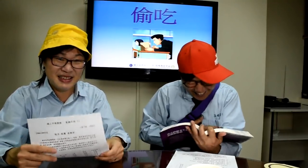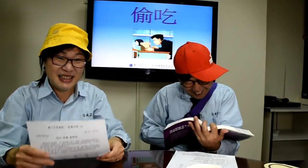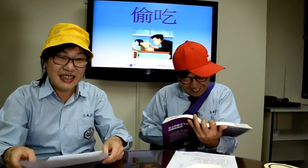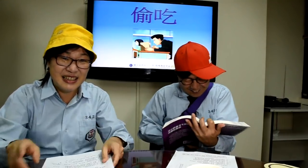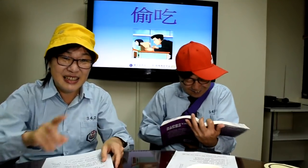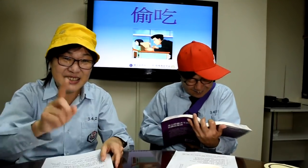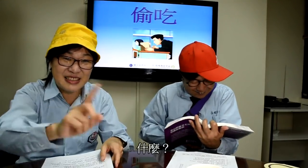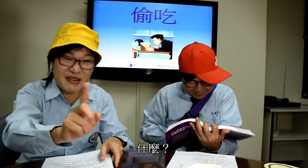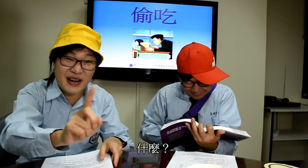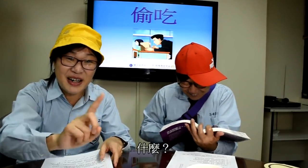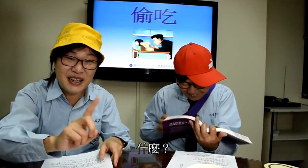什么？